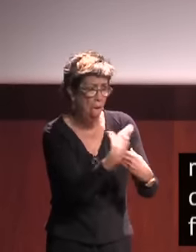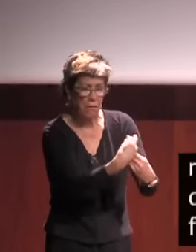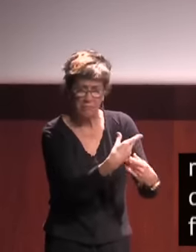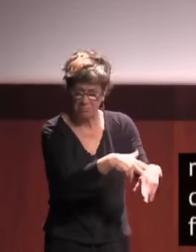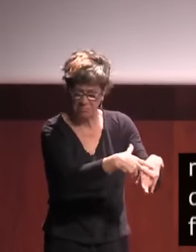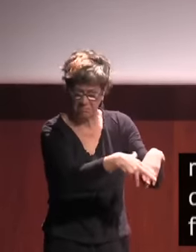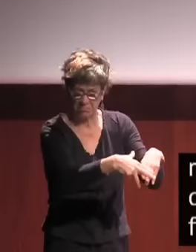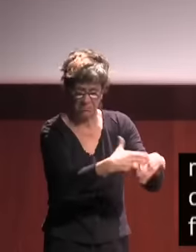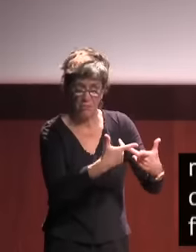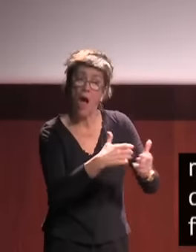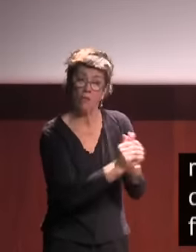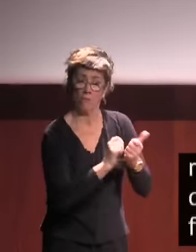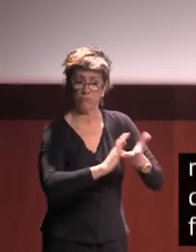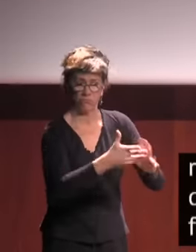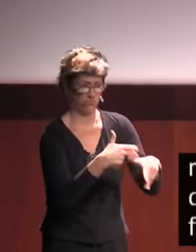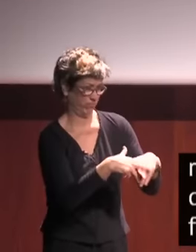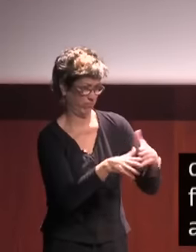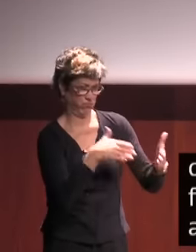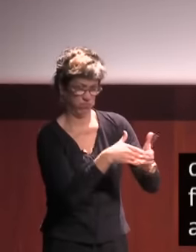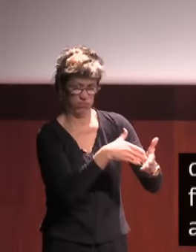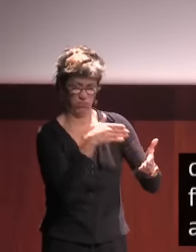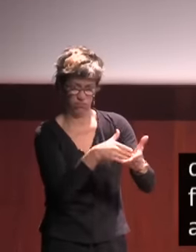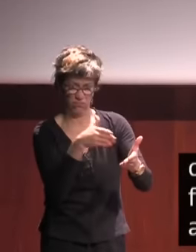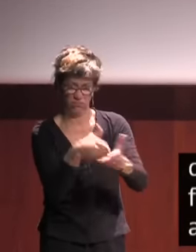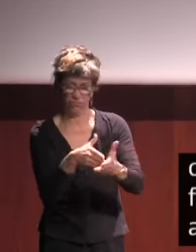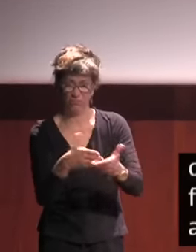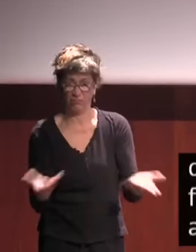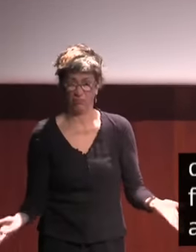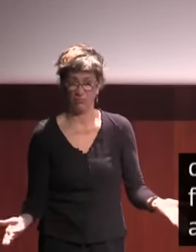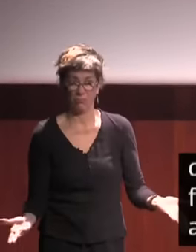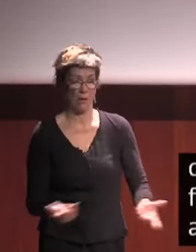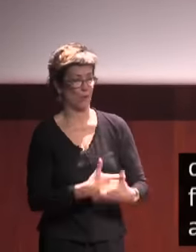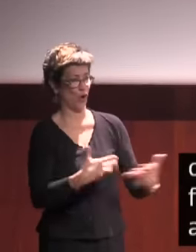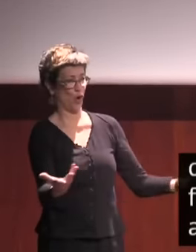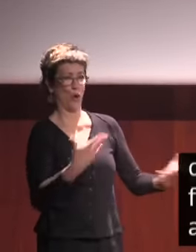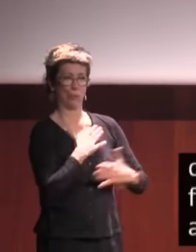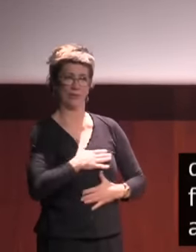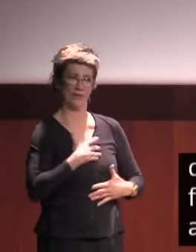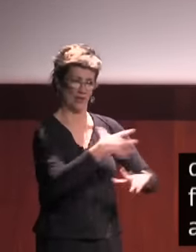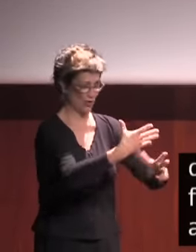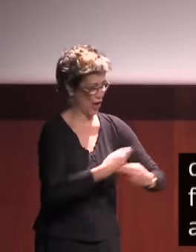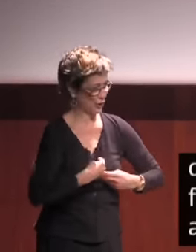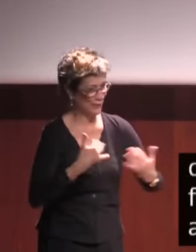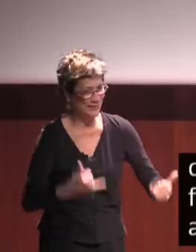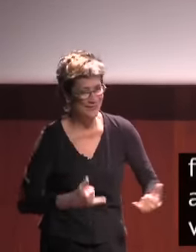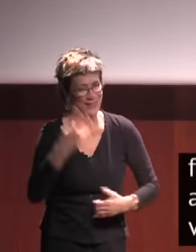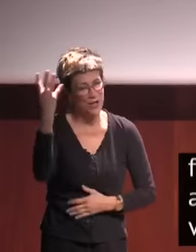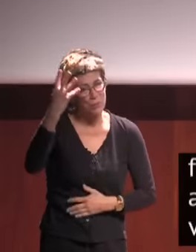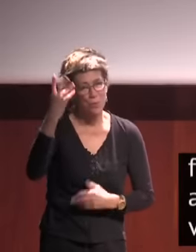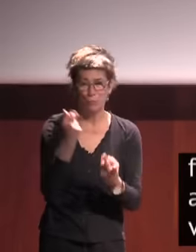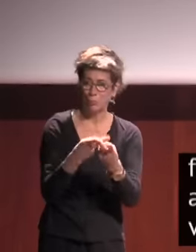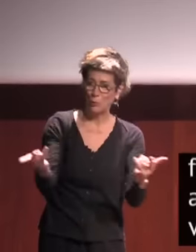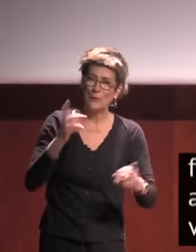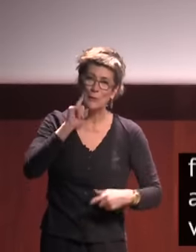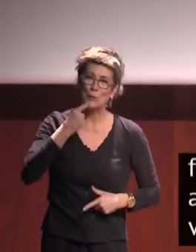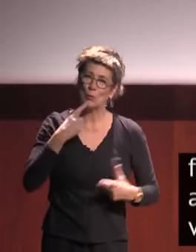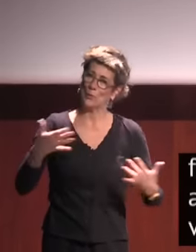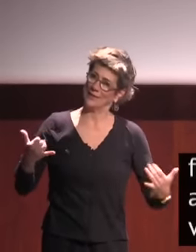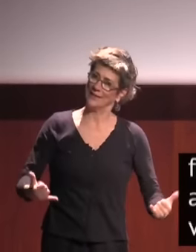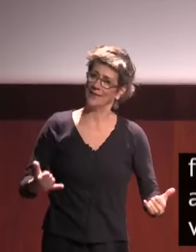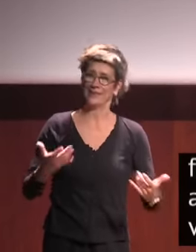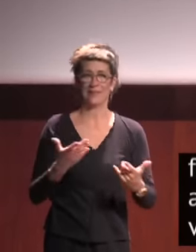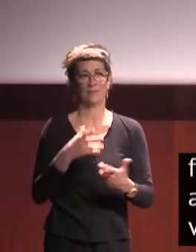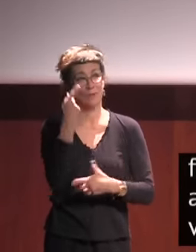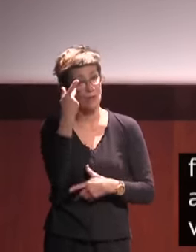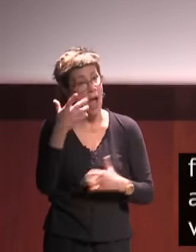dans notre langue ». Eh bien, c'est un grand plaisir de pouvoir vous recevoir, conférencier et public sourd, aujourd'hui, dans